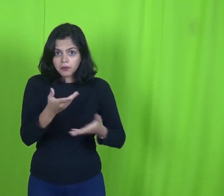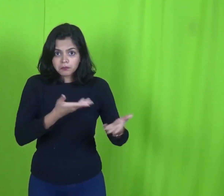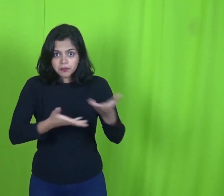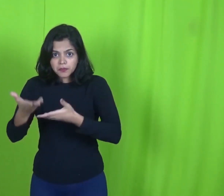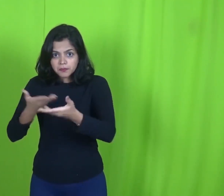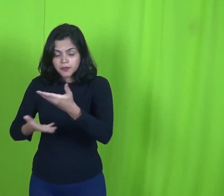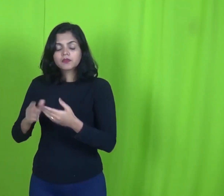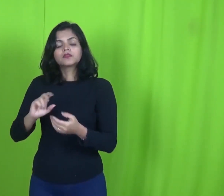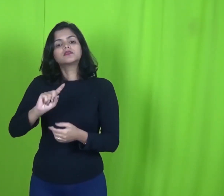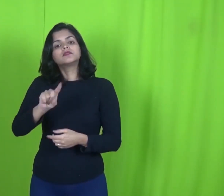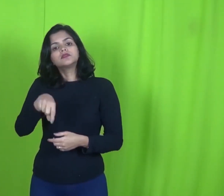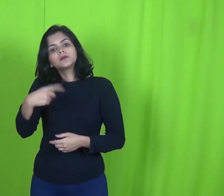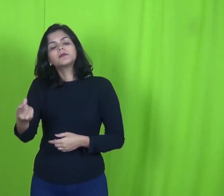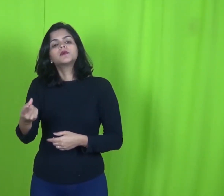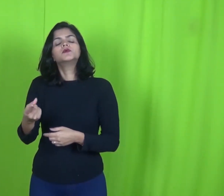possam produzir informação também.